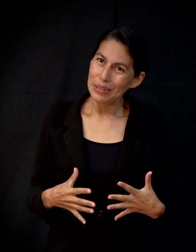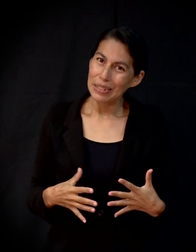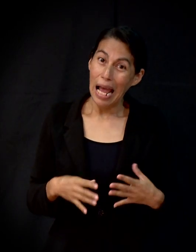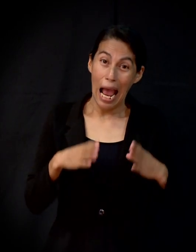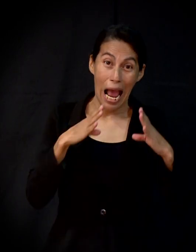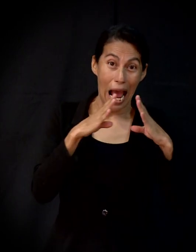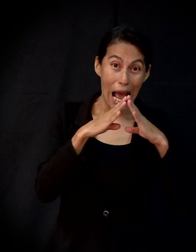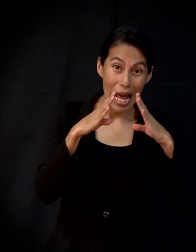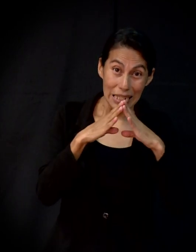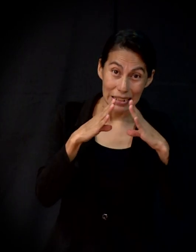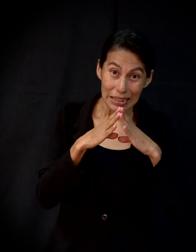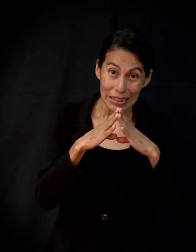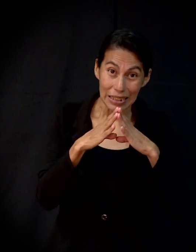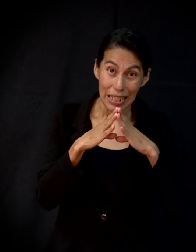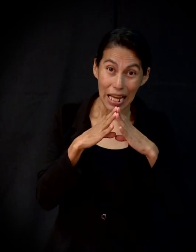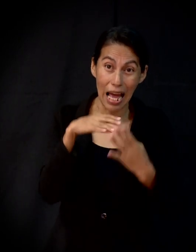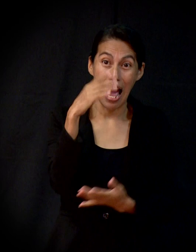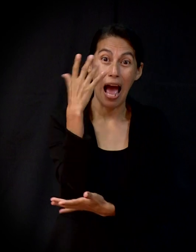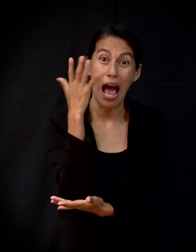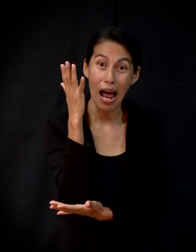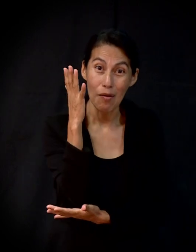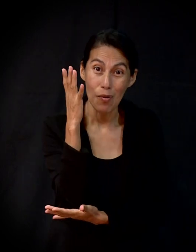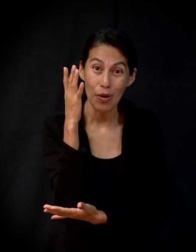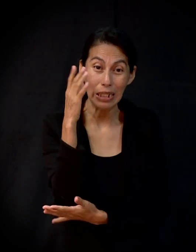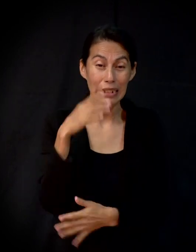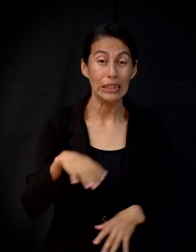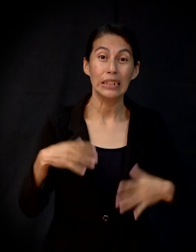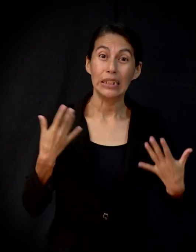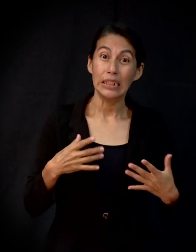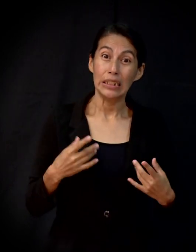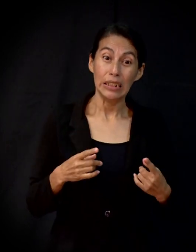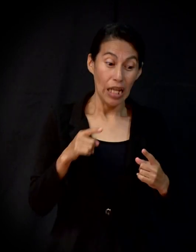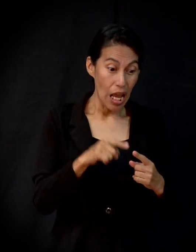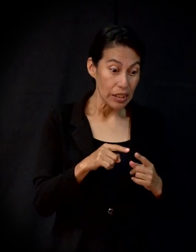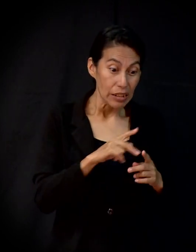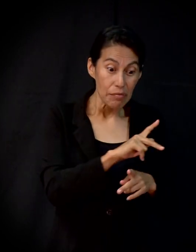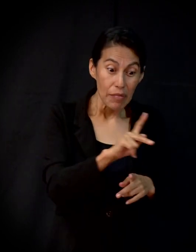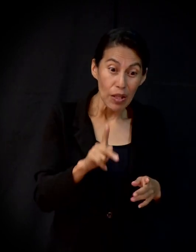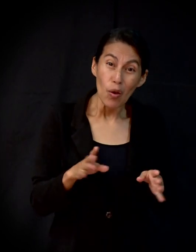porque era difícil conseguir una casa que tuviera un árbol.